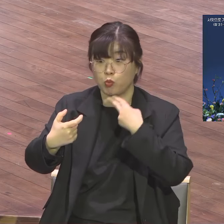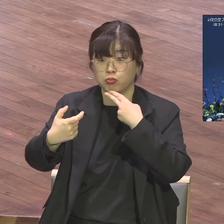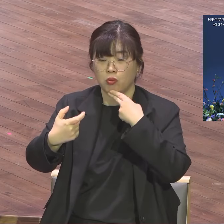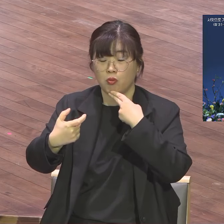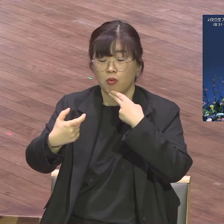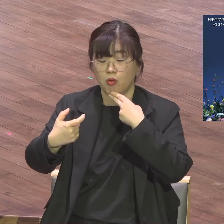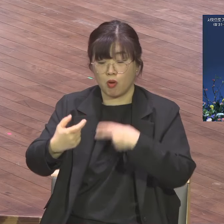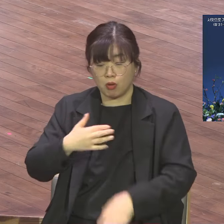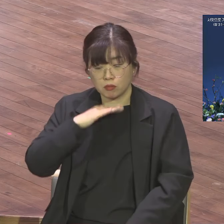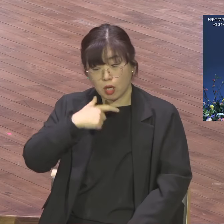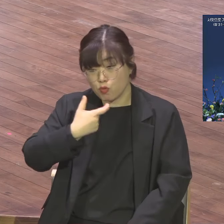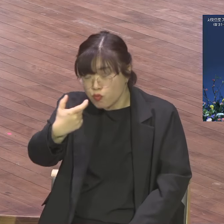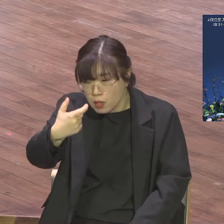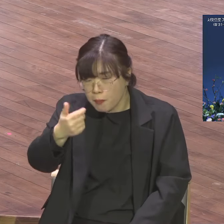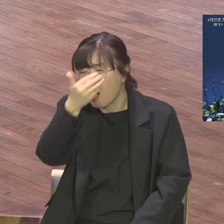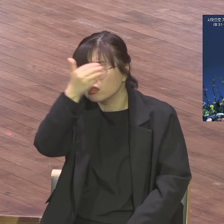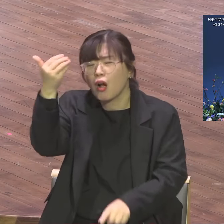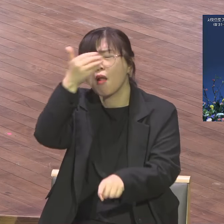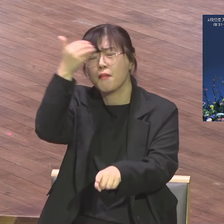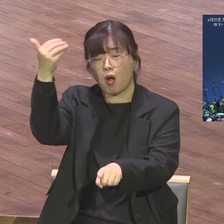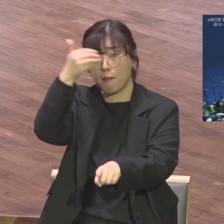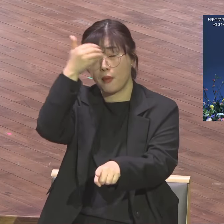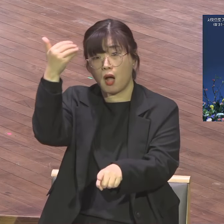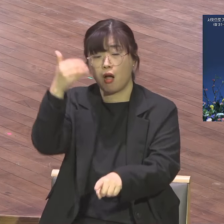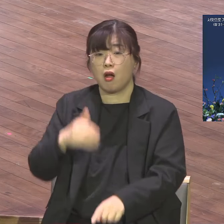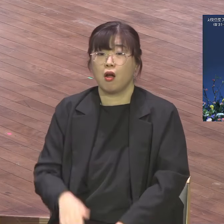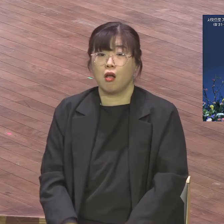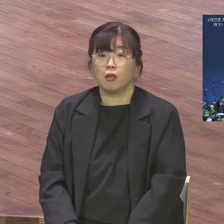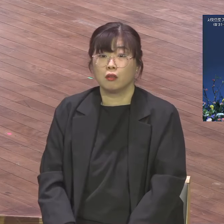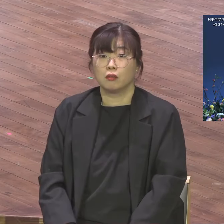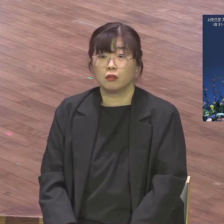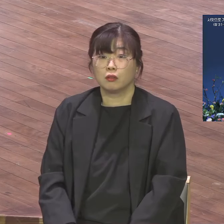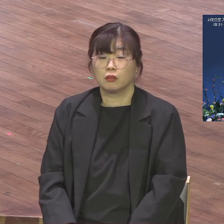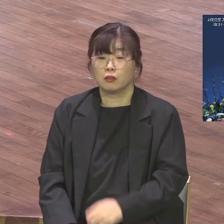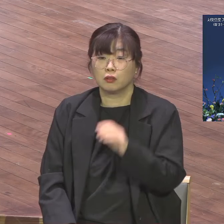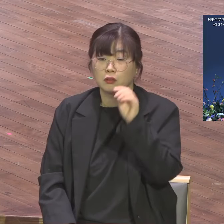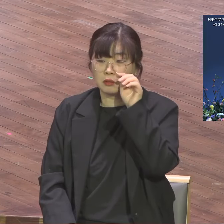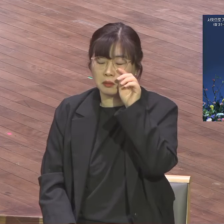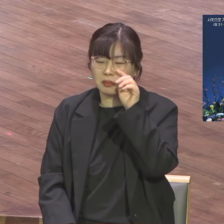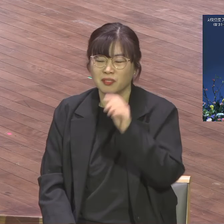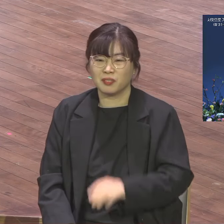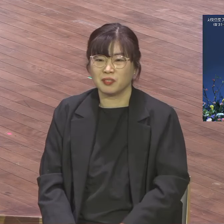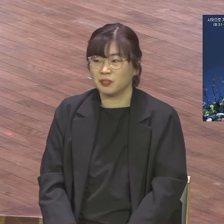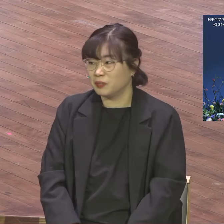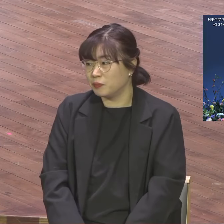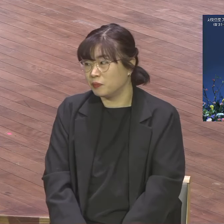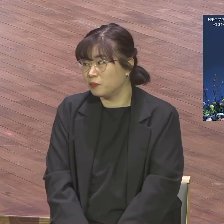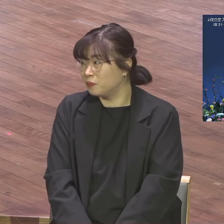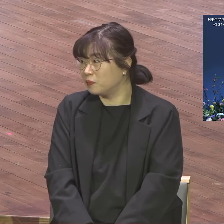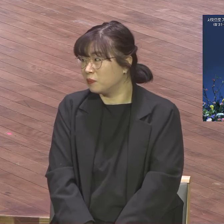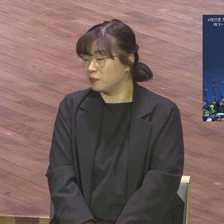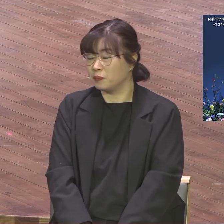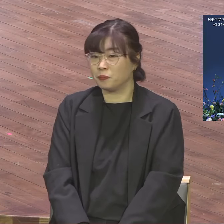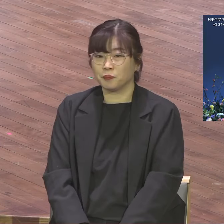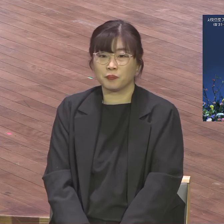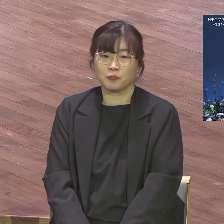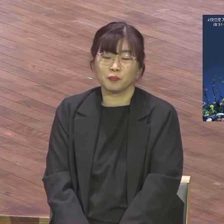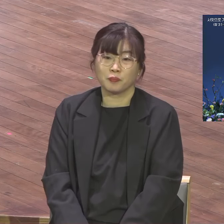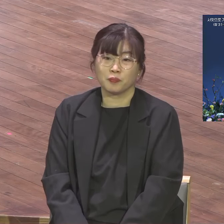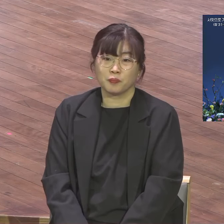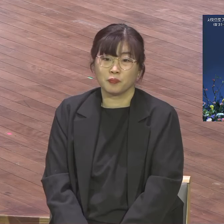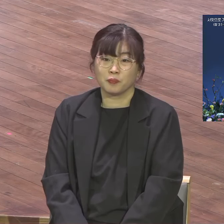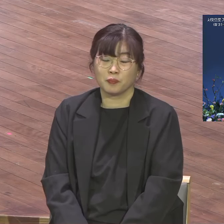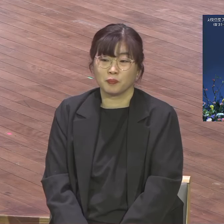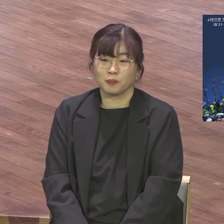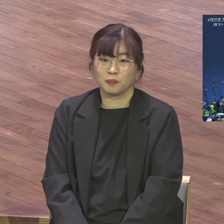청년이라니까요. 박성규 장로님 지금 60살이제 넘었제? 60살이 61인데